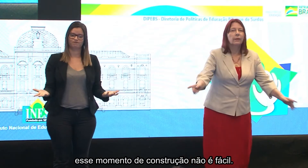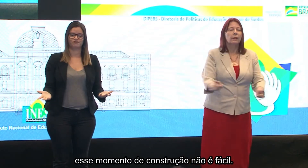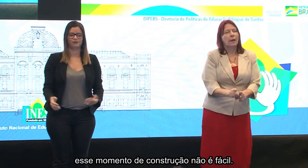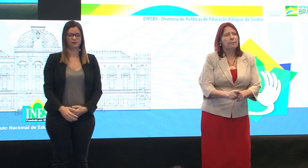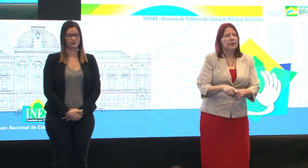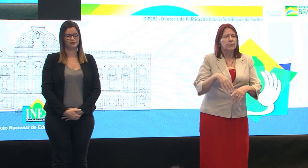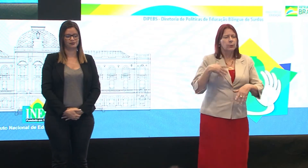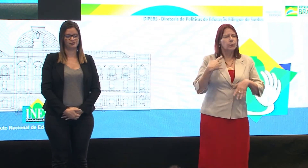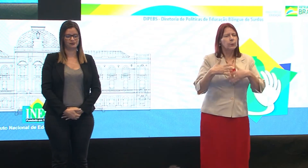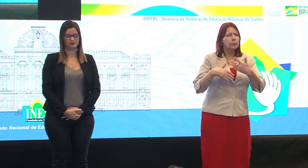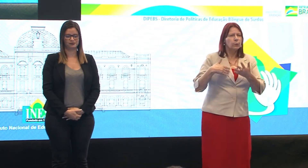fácil.